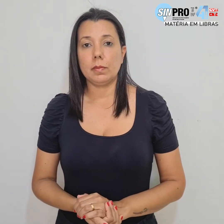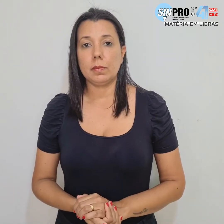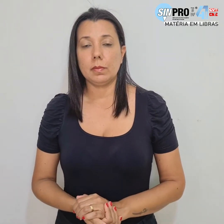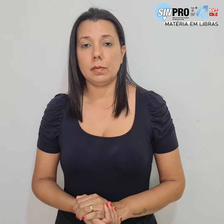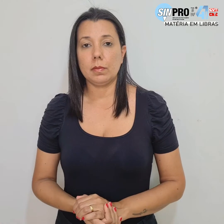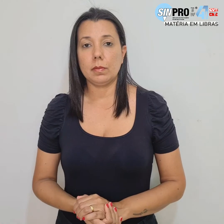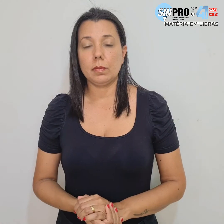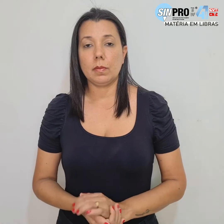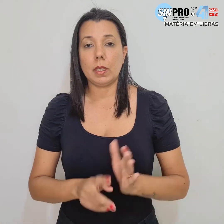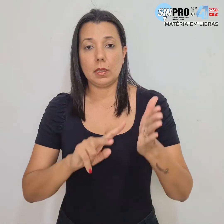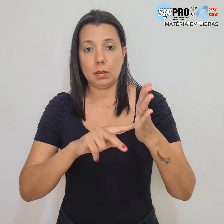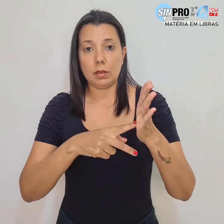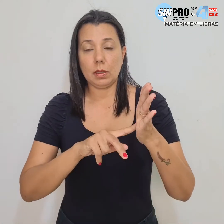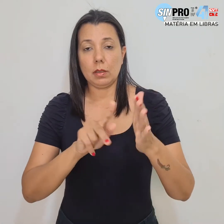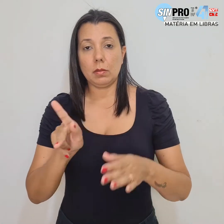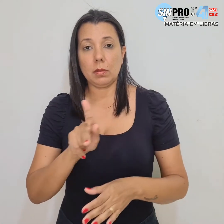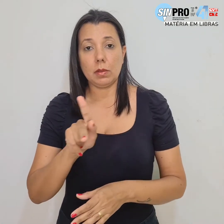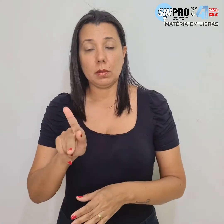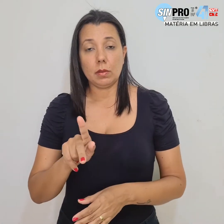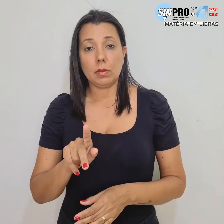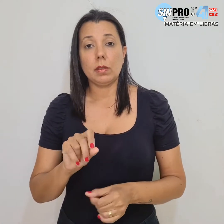O Simpro-DF realiza,